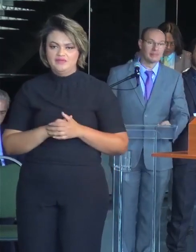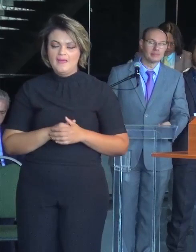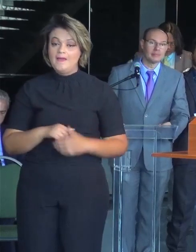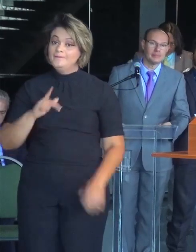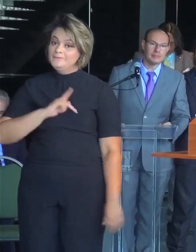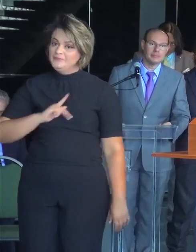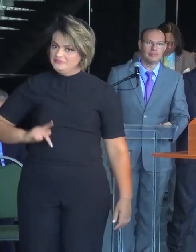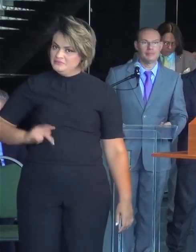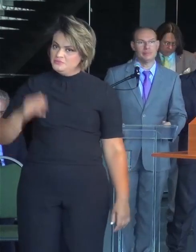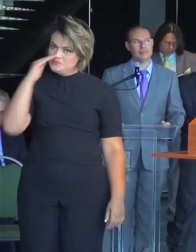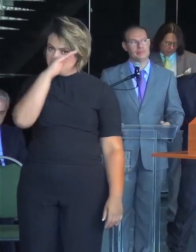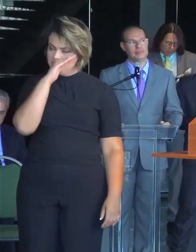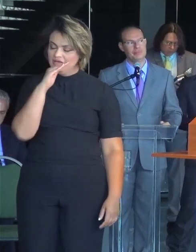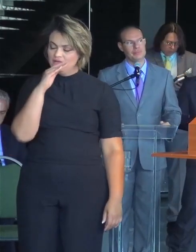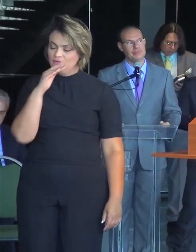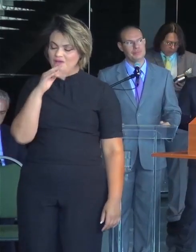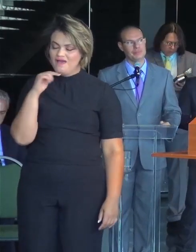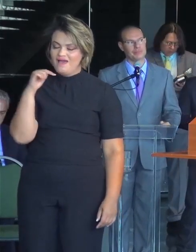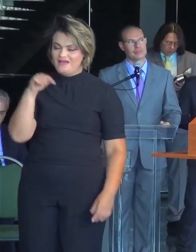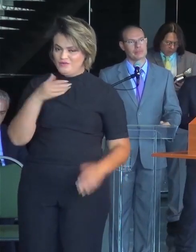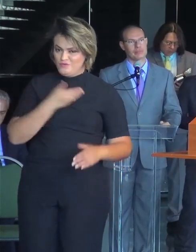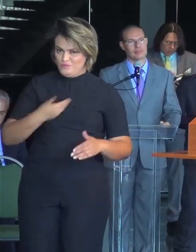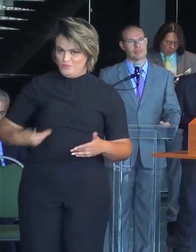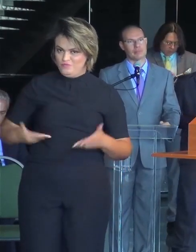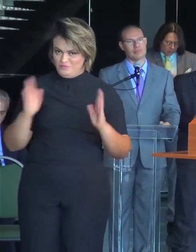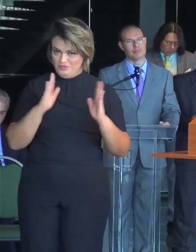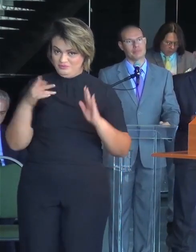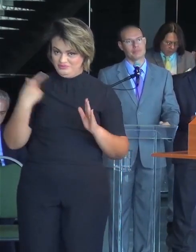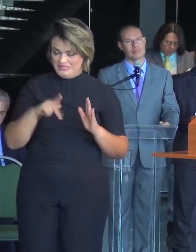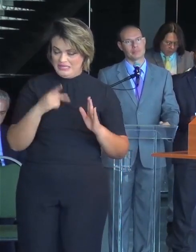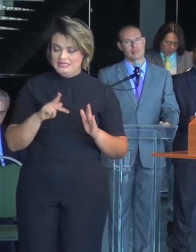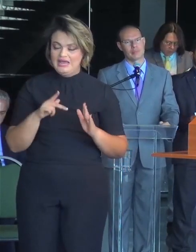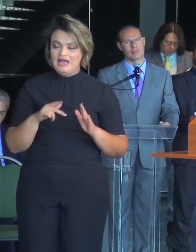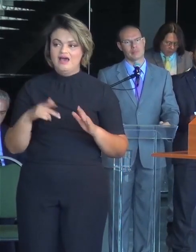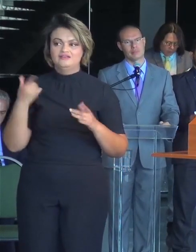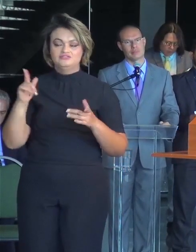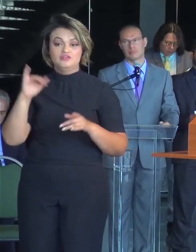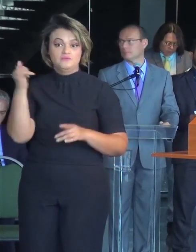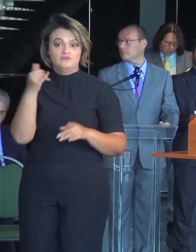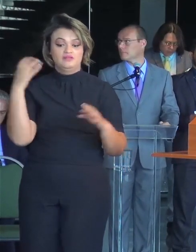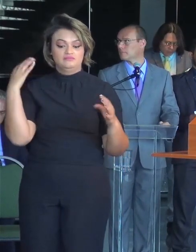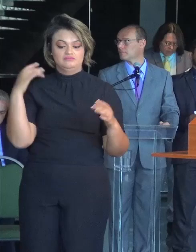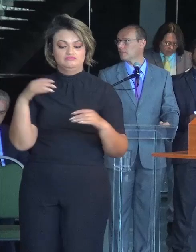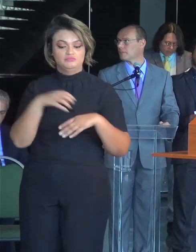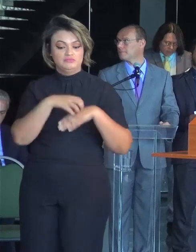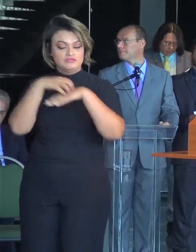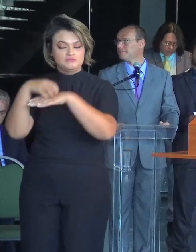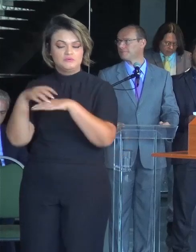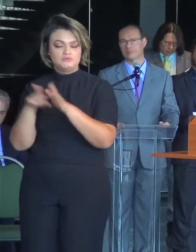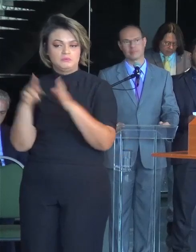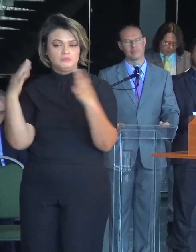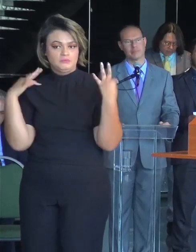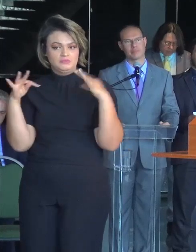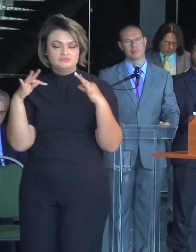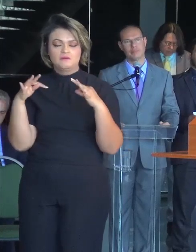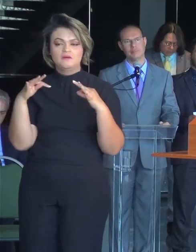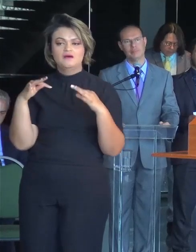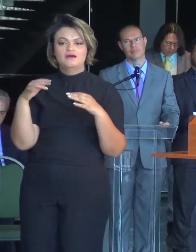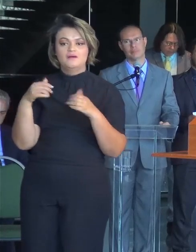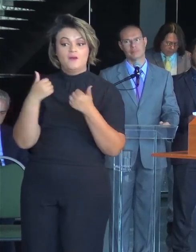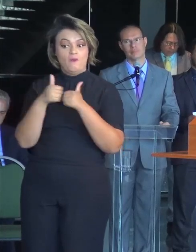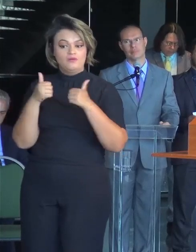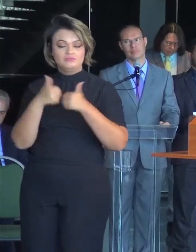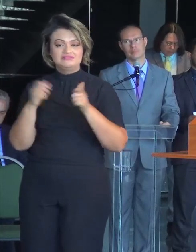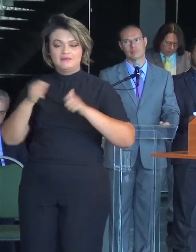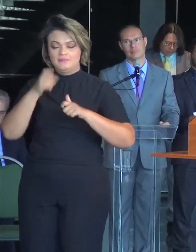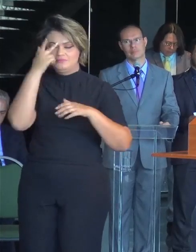Bolsonaro, temos avançado no planejamento do transporte turístico de passageiros, a fim de proporcionar melhores condições